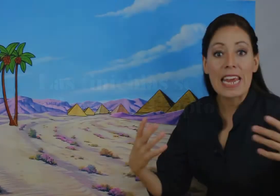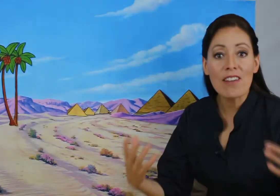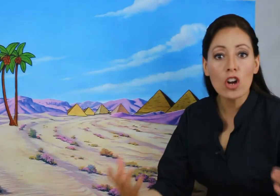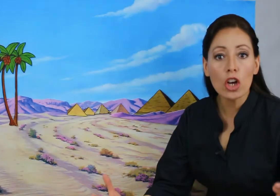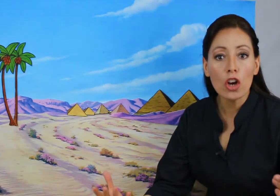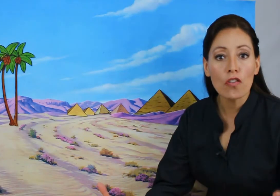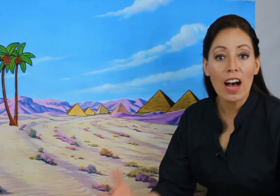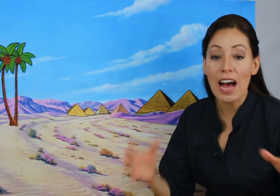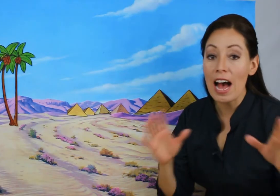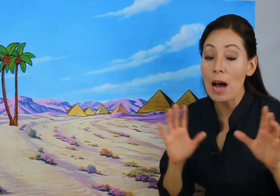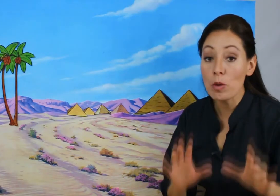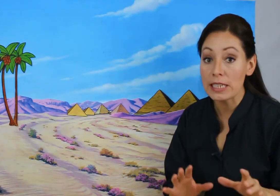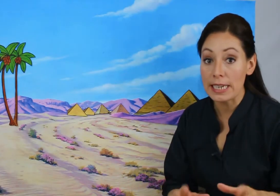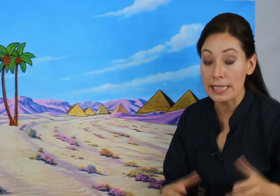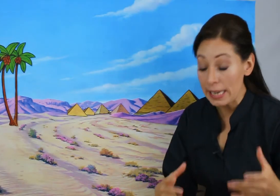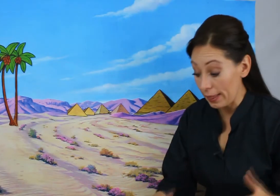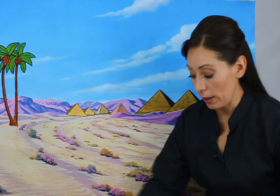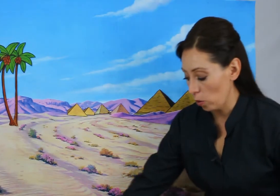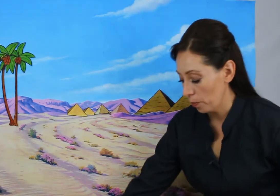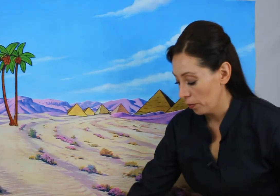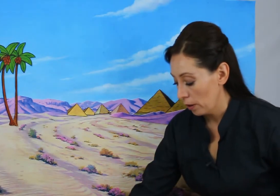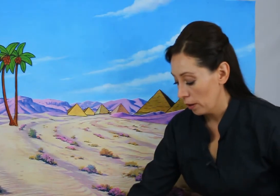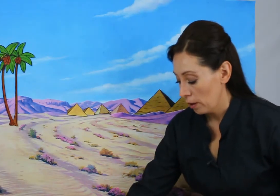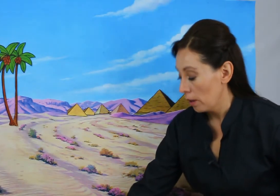Y habló Jehová a Moisés y le dijo: